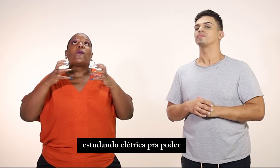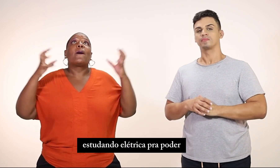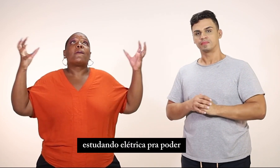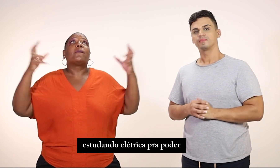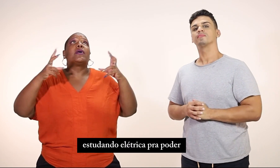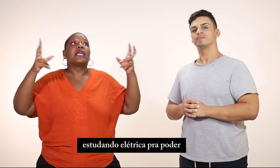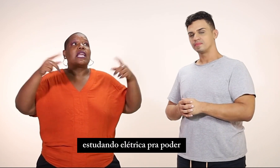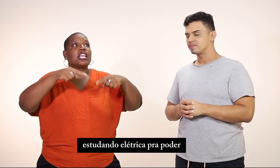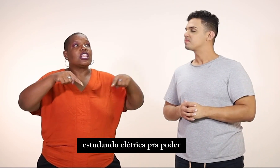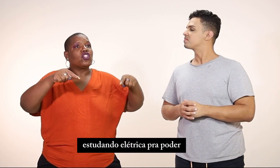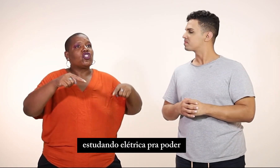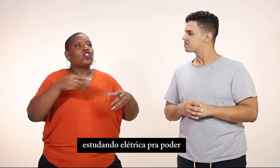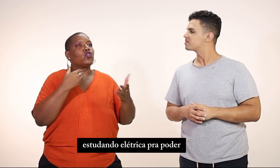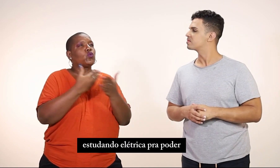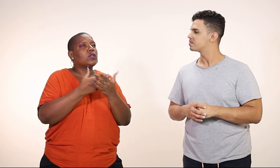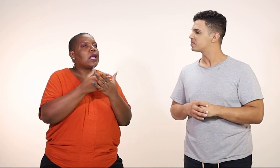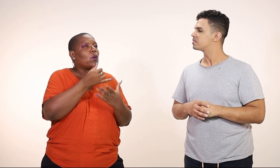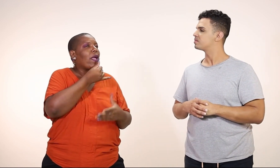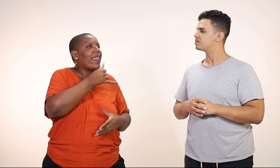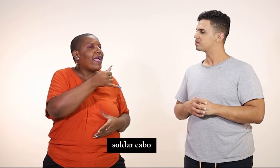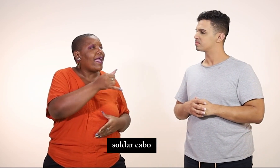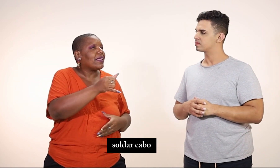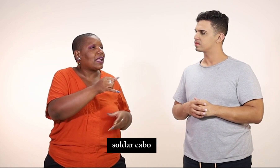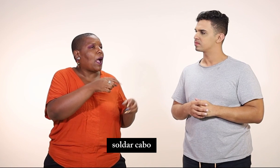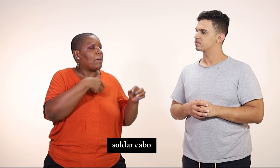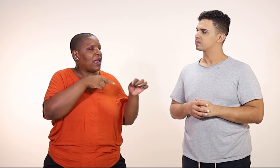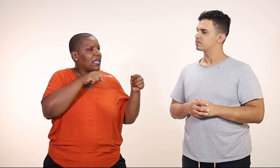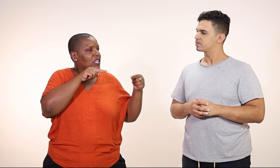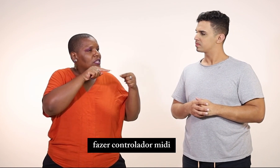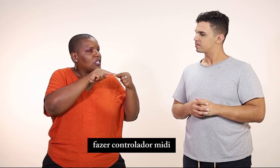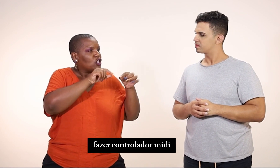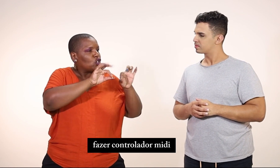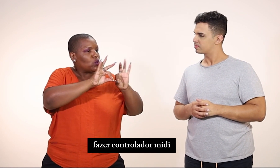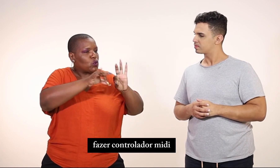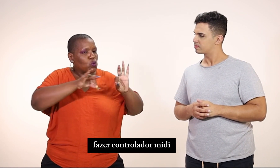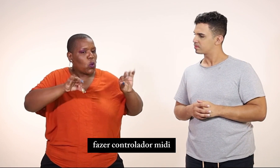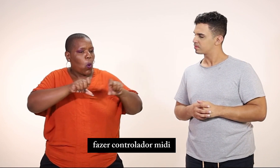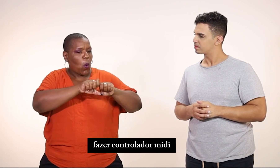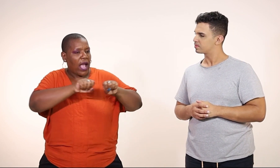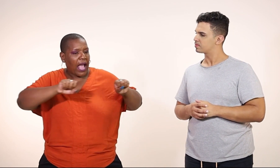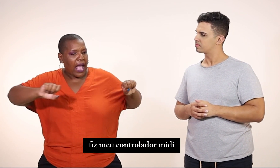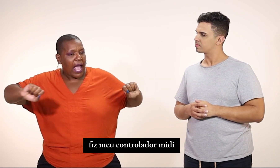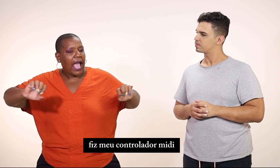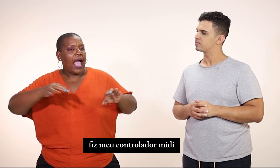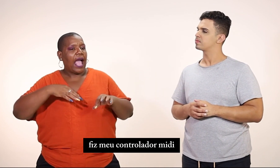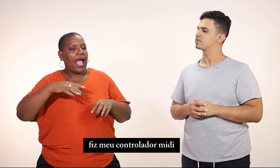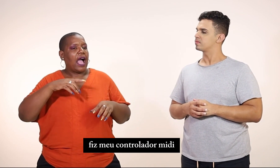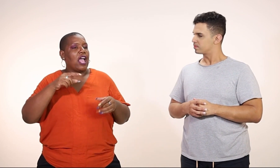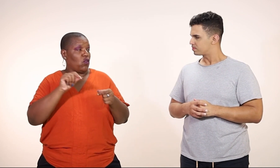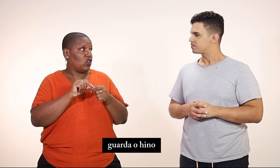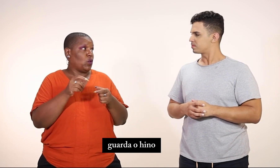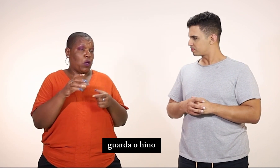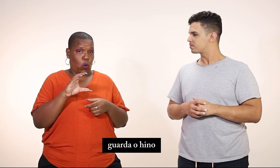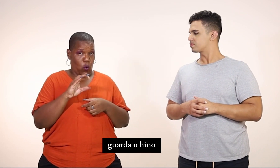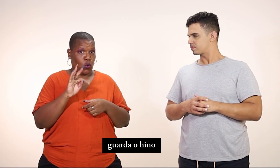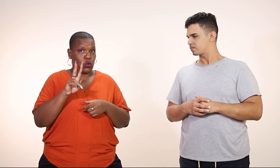estudando elétrica para poder soldar cabo, fazer controlador MIDI, fiz meu controlador MIDI com Arduino,